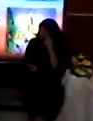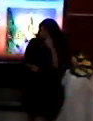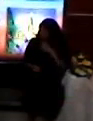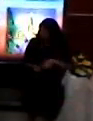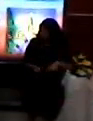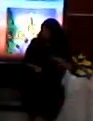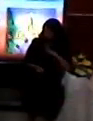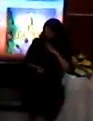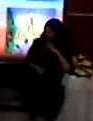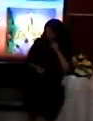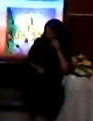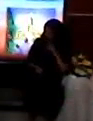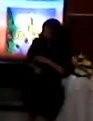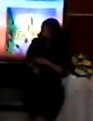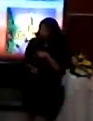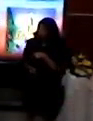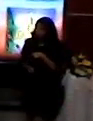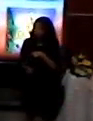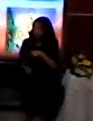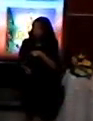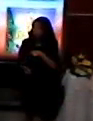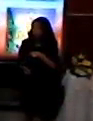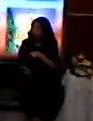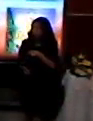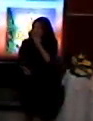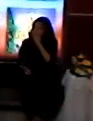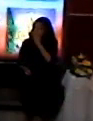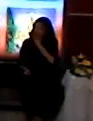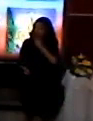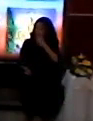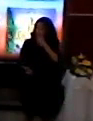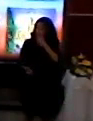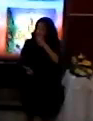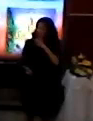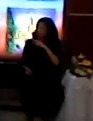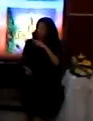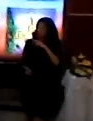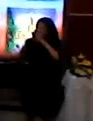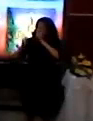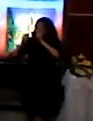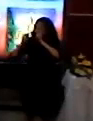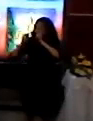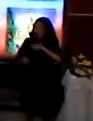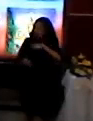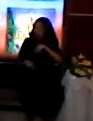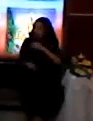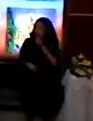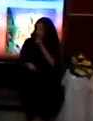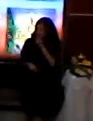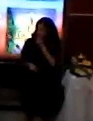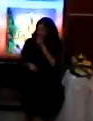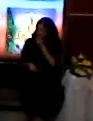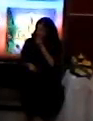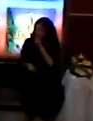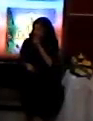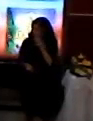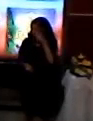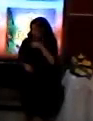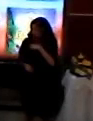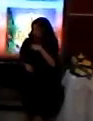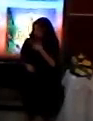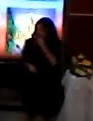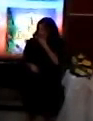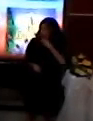Entonces Moisés les dijo: es el pan que Jehová os da para comer. Esto es lo que Jehová